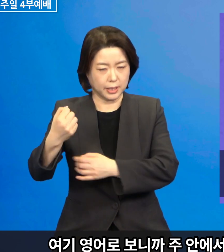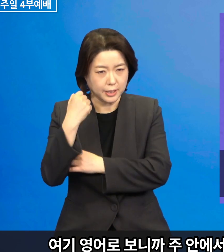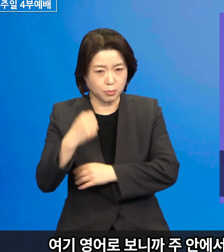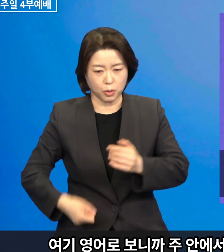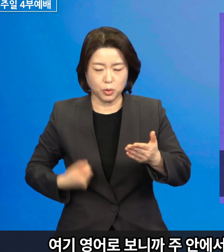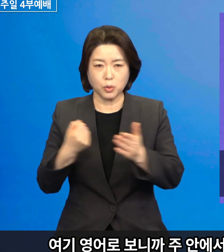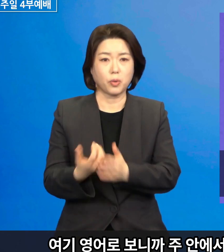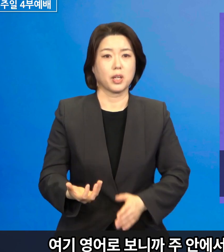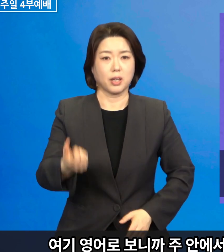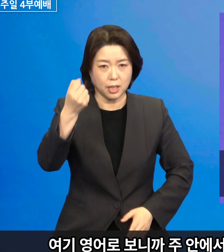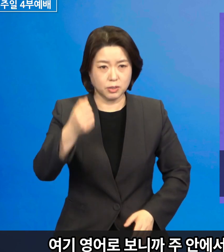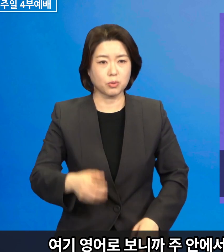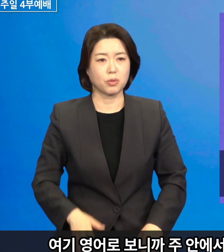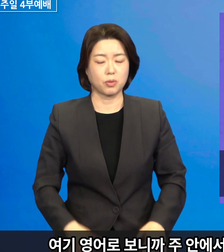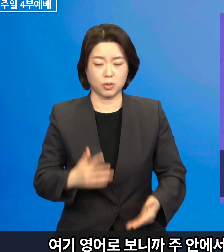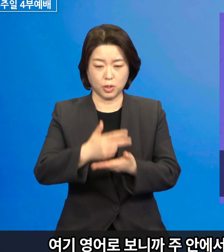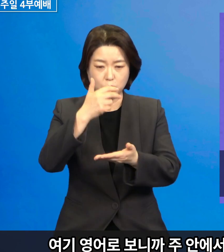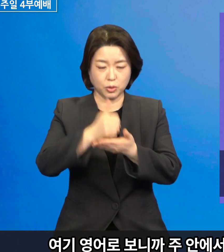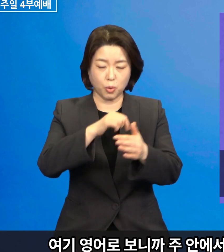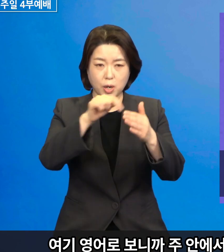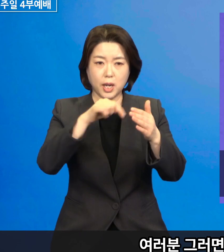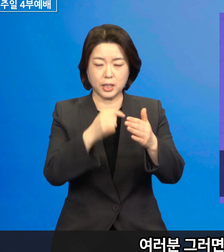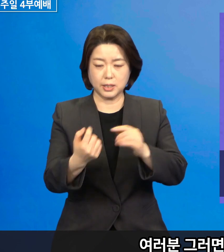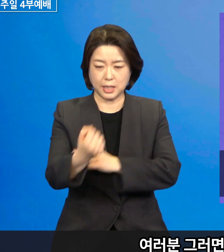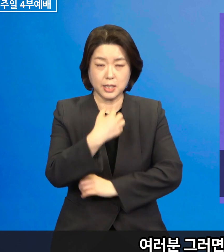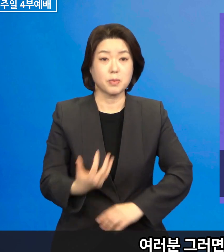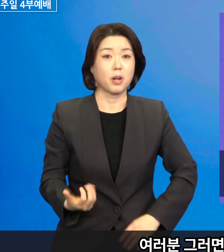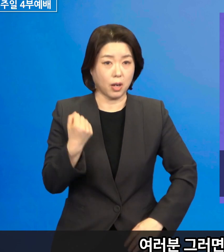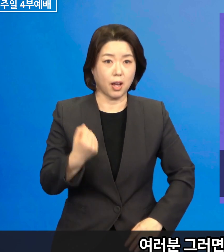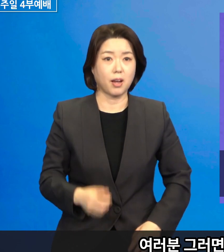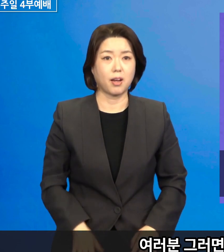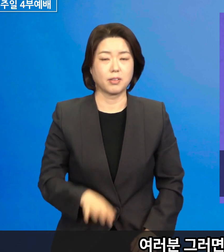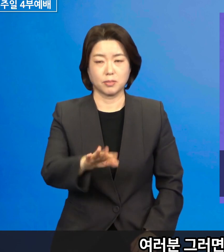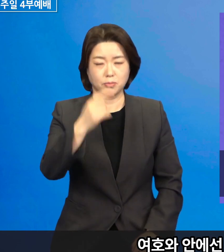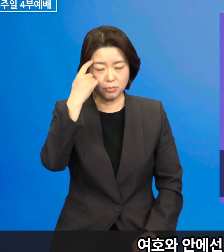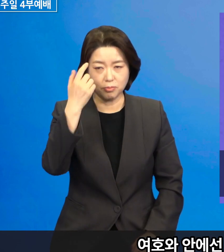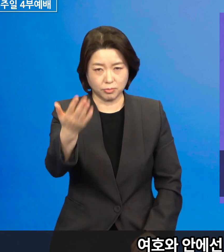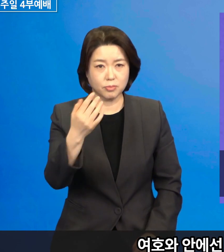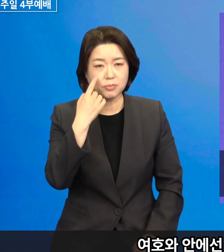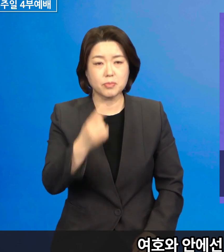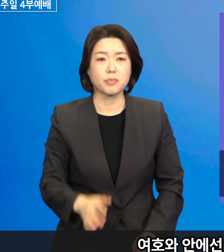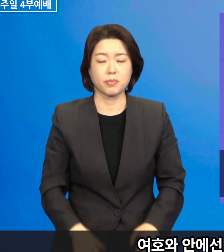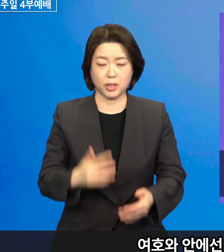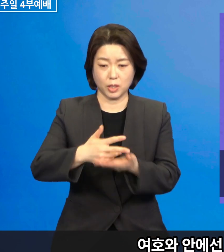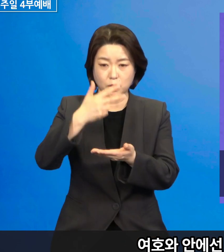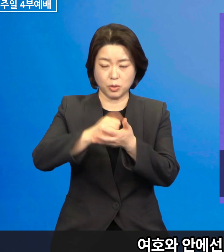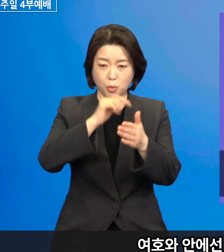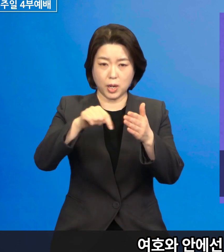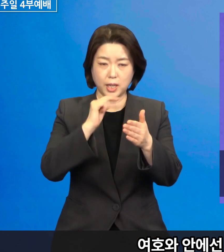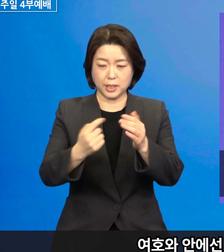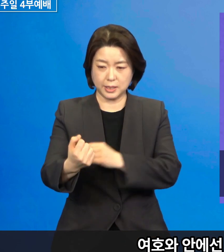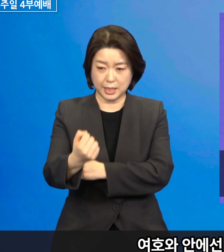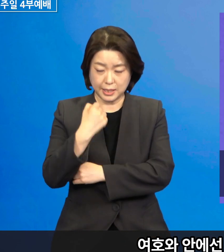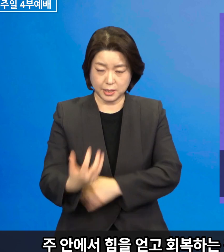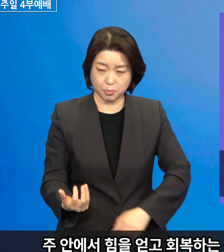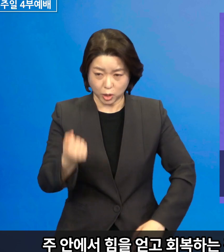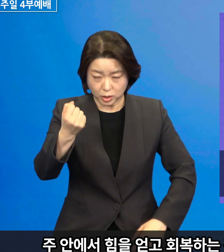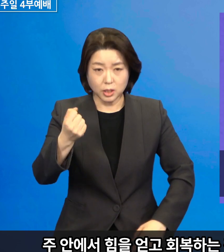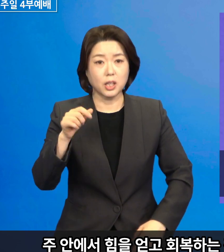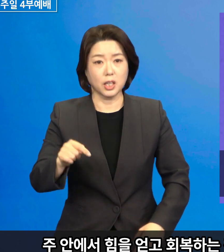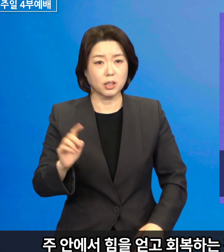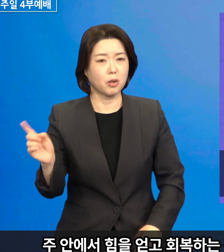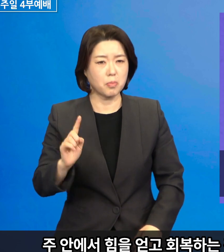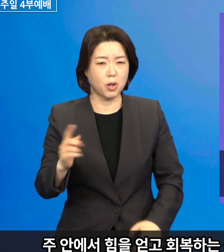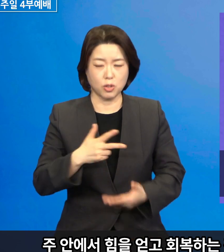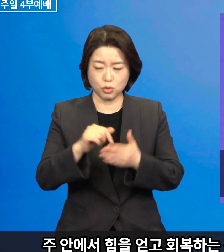여호와 안에서 힘을 얻었답니다. 여러분 그러면 질문은 이거예요. 여호와 안에서 힘을 얻는 것이란, 주